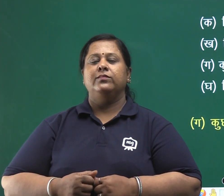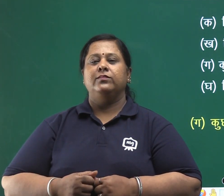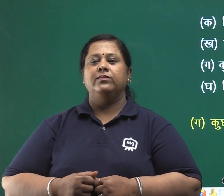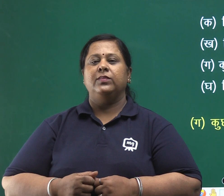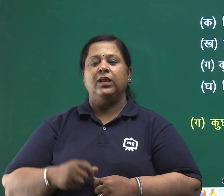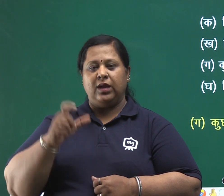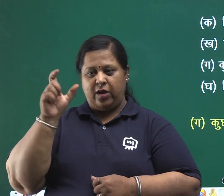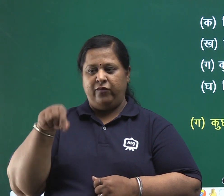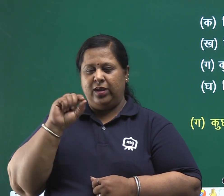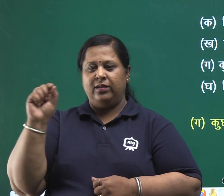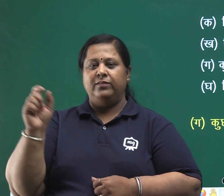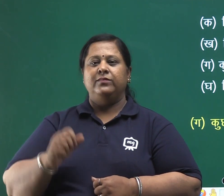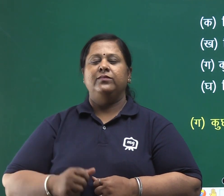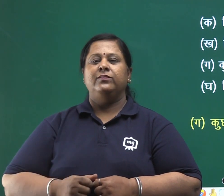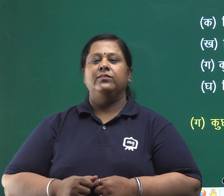कवि